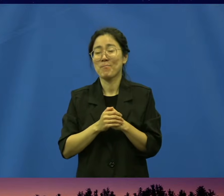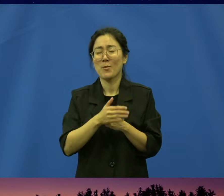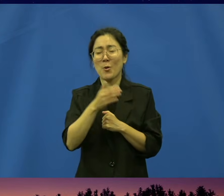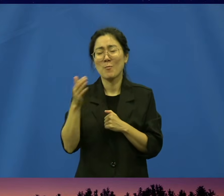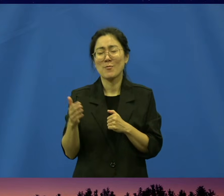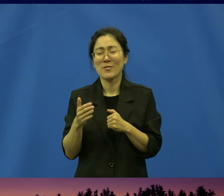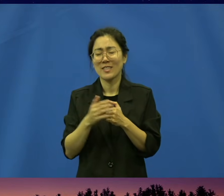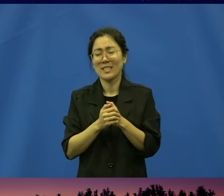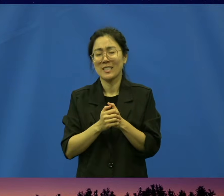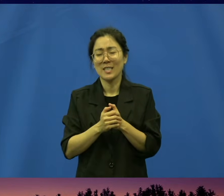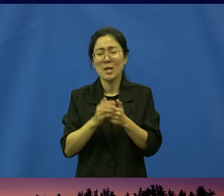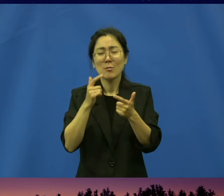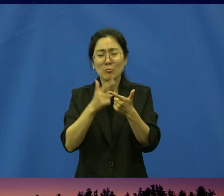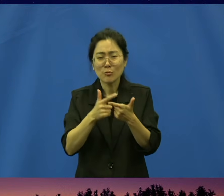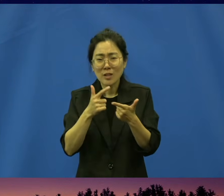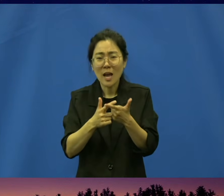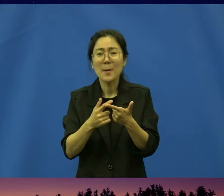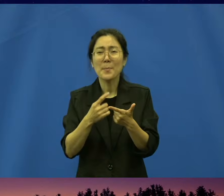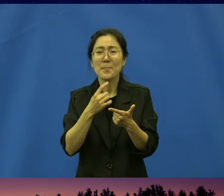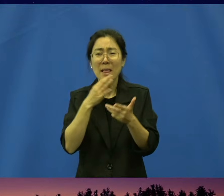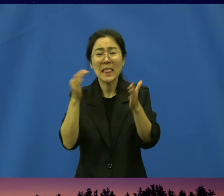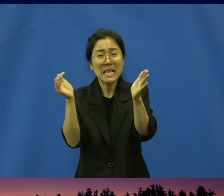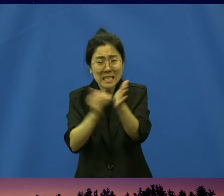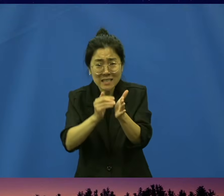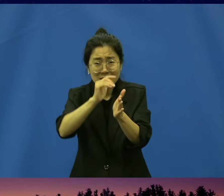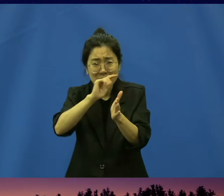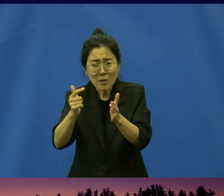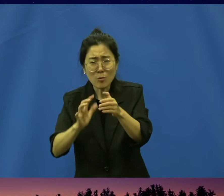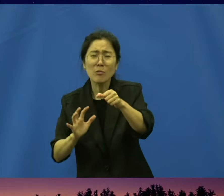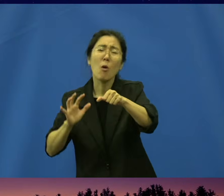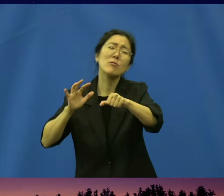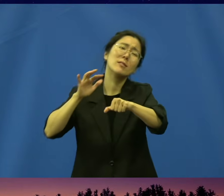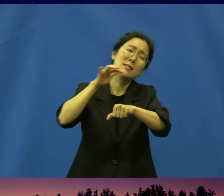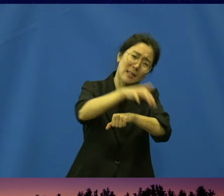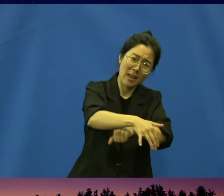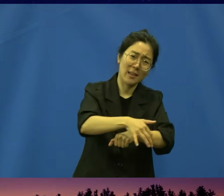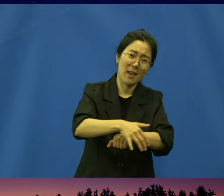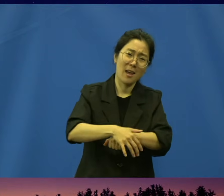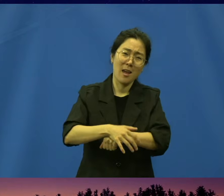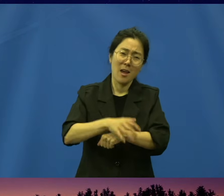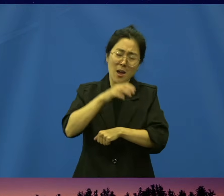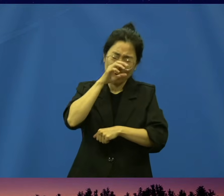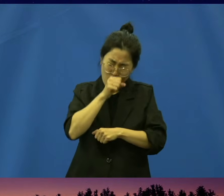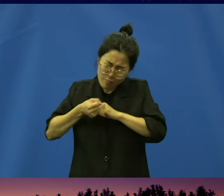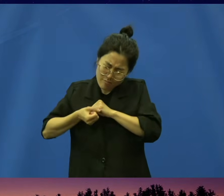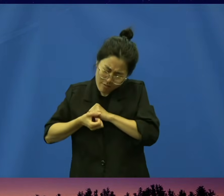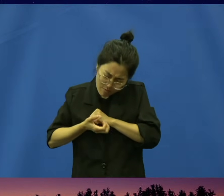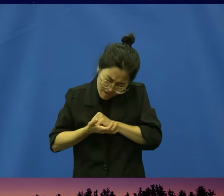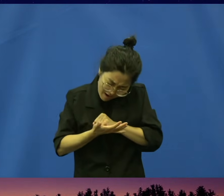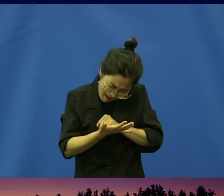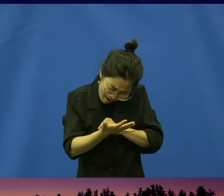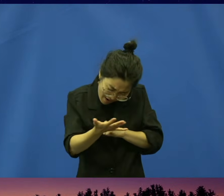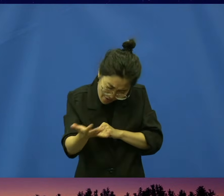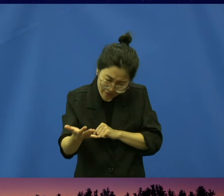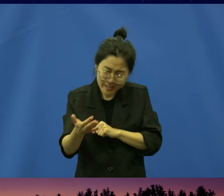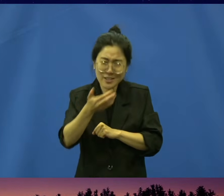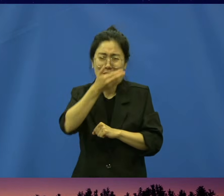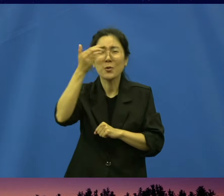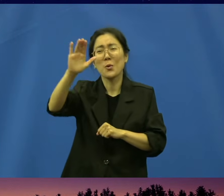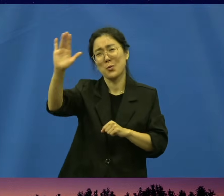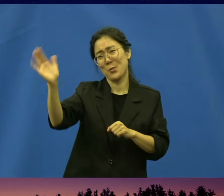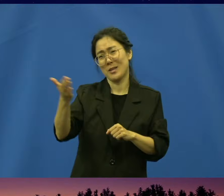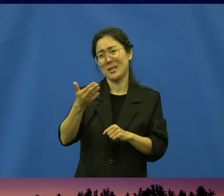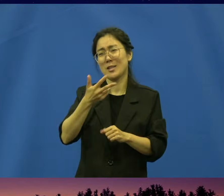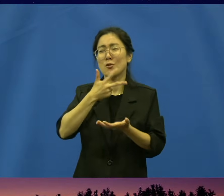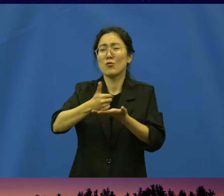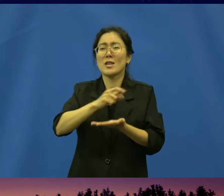한국과 세계에 선한 영향을 끼치는 기독 청년들, 또 우리 화원분들이 되시기를 주님의 이름으로